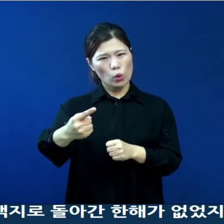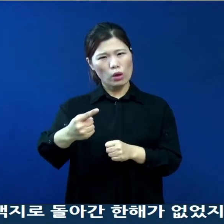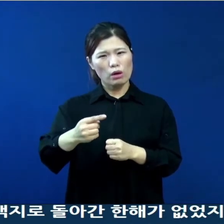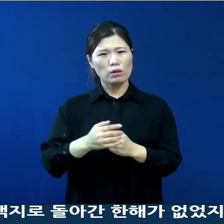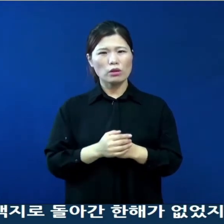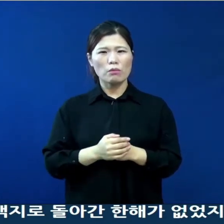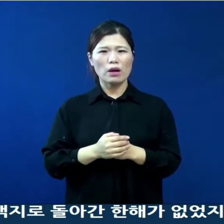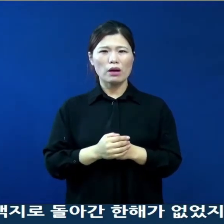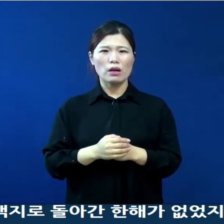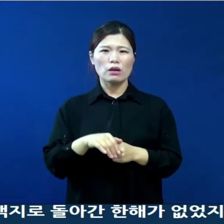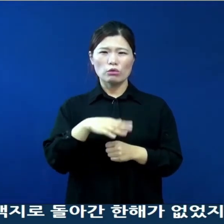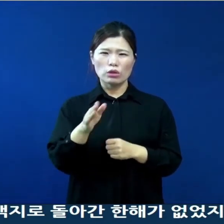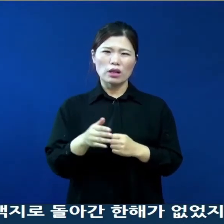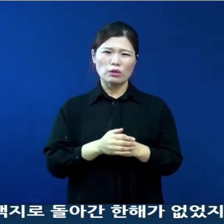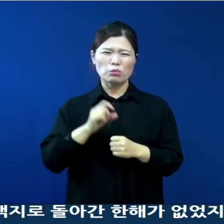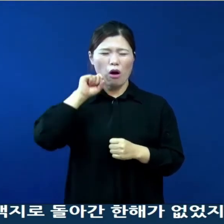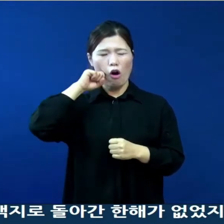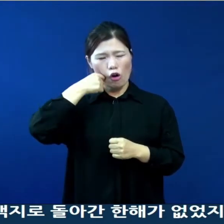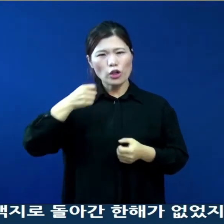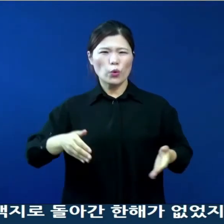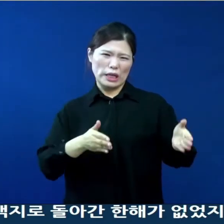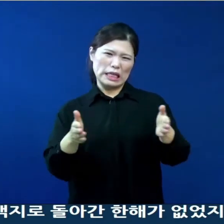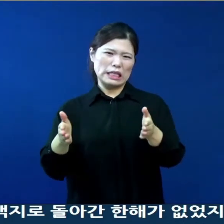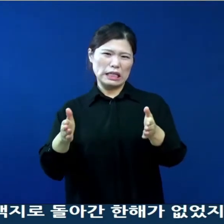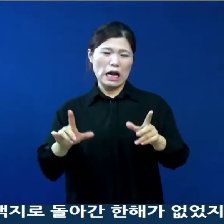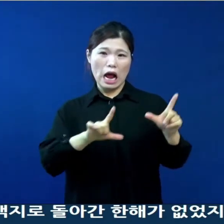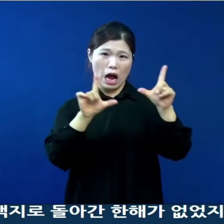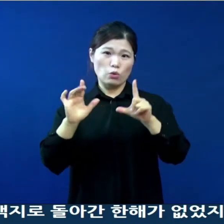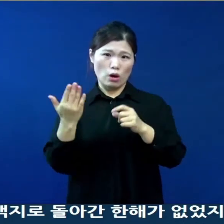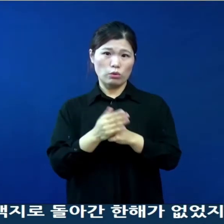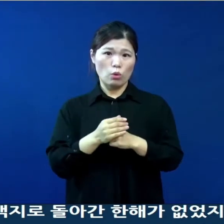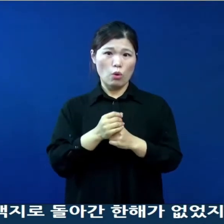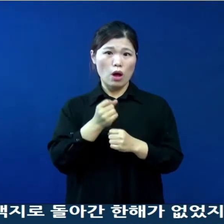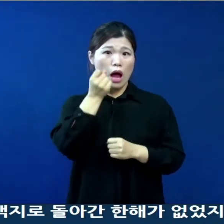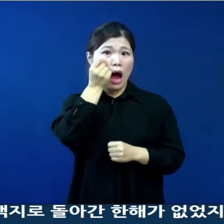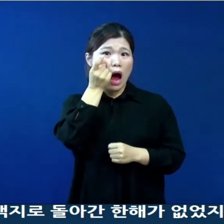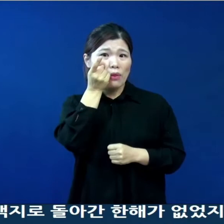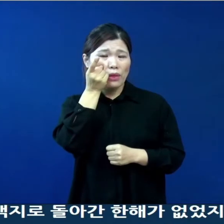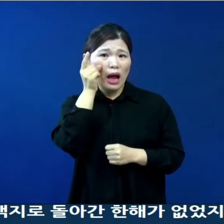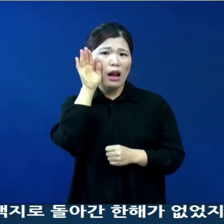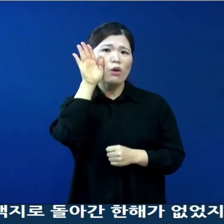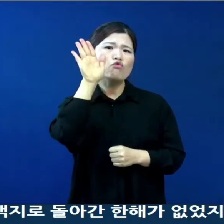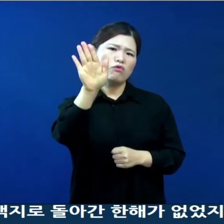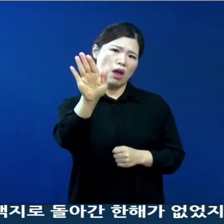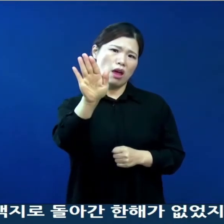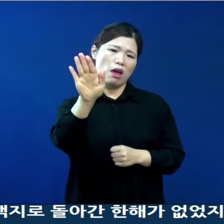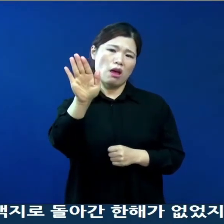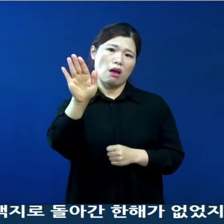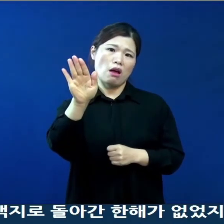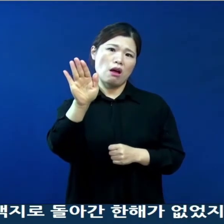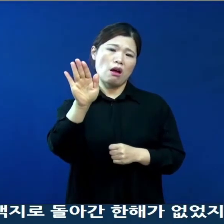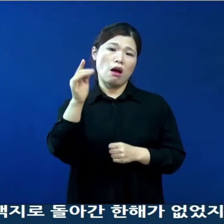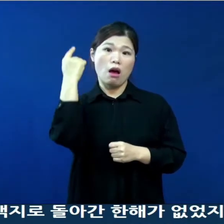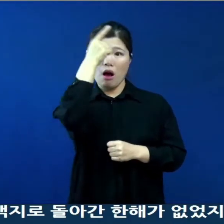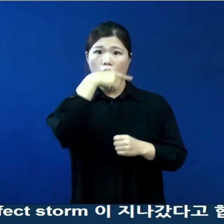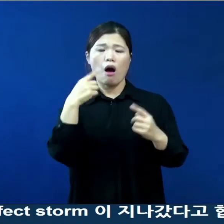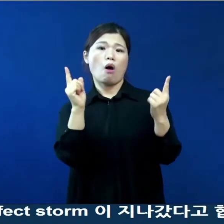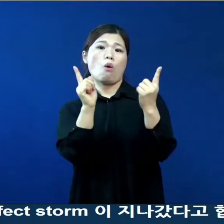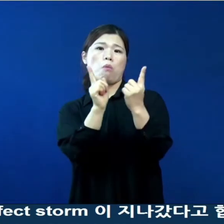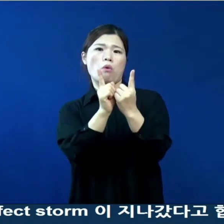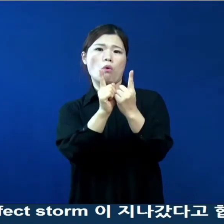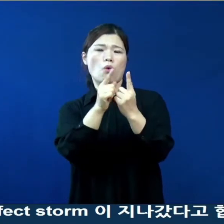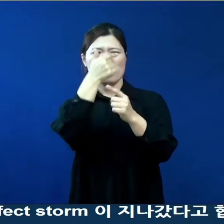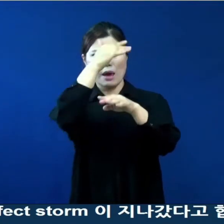번도 가보지 않은 길을 가게 될 것이고요. 바로 한 달 뒤에 우리가 대면 예배를 드릴 수 있을지도 없을지도 예상할 수 없는, 한 치 앞도 볼 수